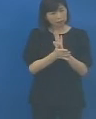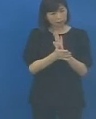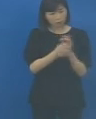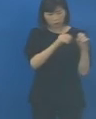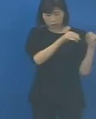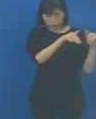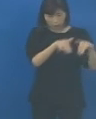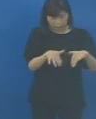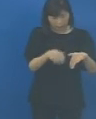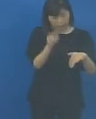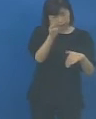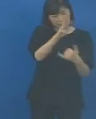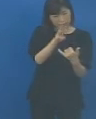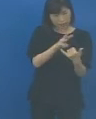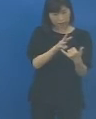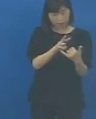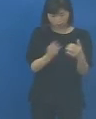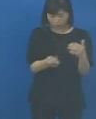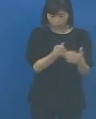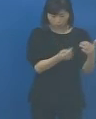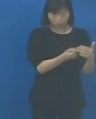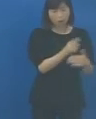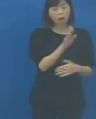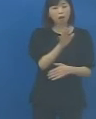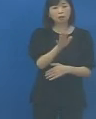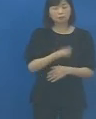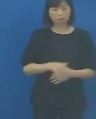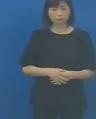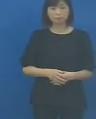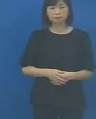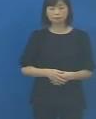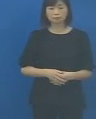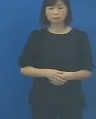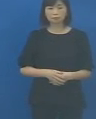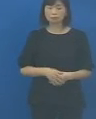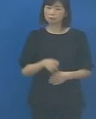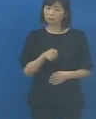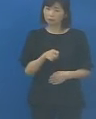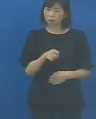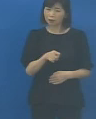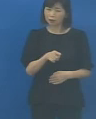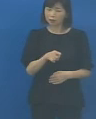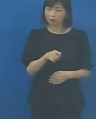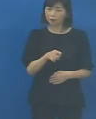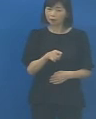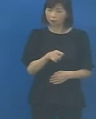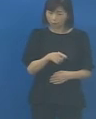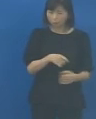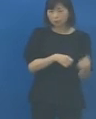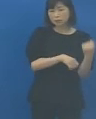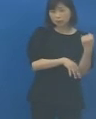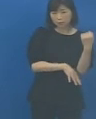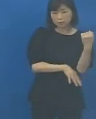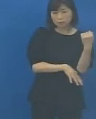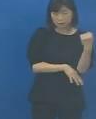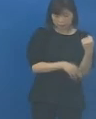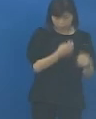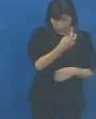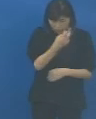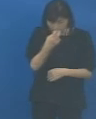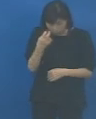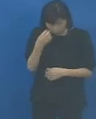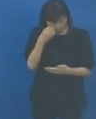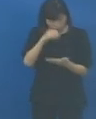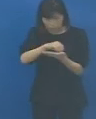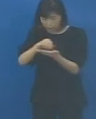ども、複数起こっておりますので、そういうものも、下敷きにしてですね、横展開をしていこうと。で自然